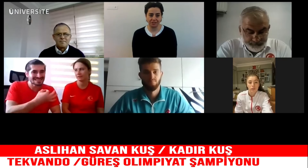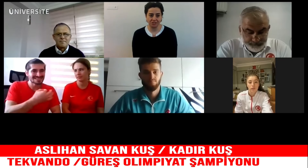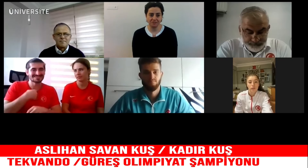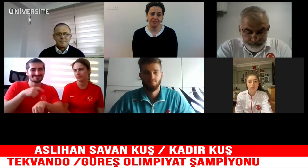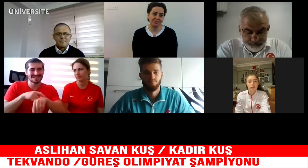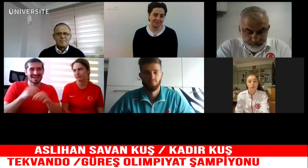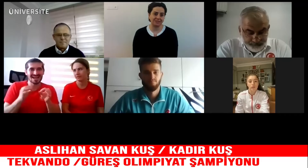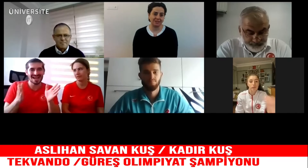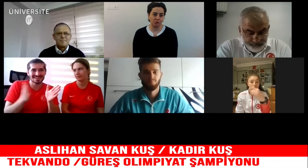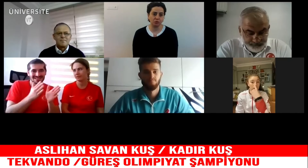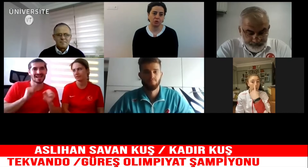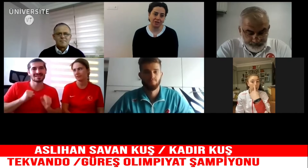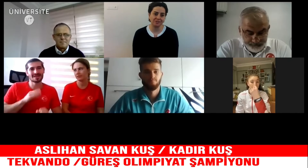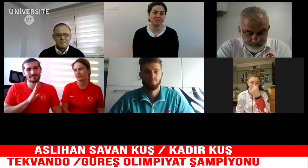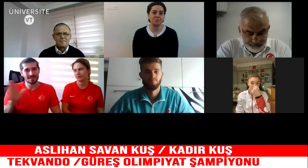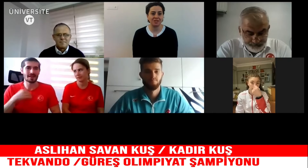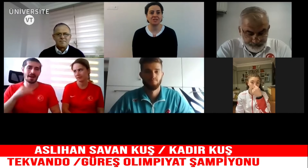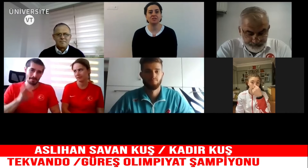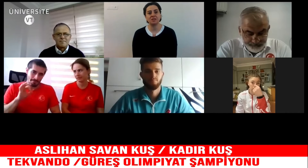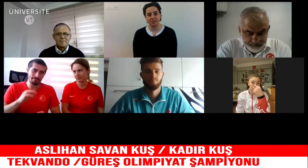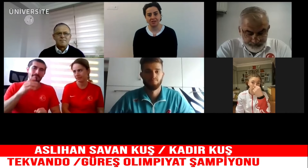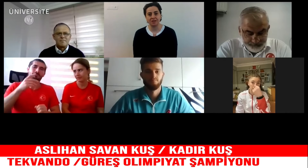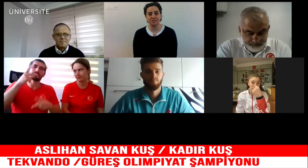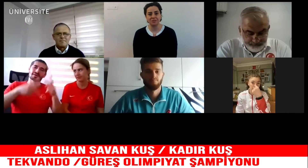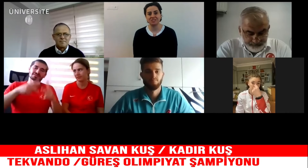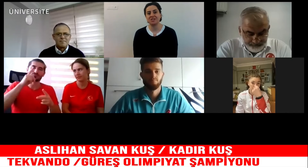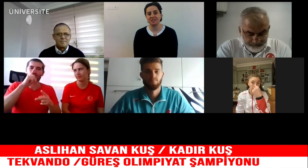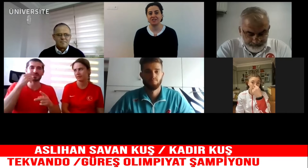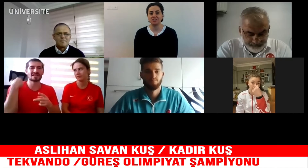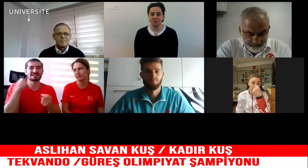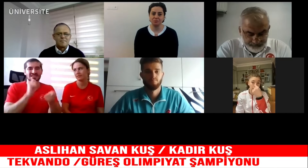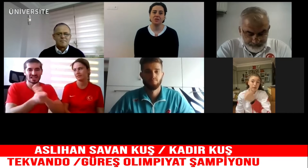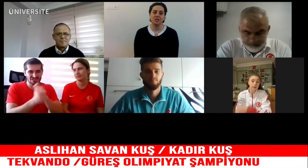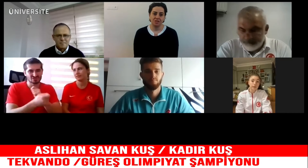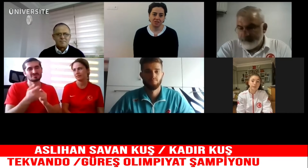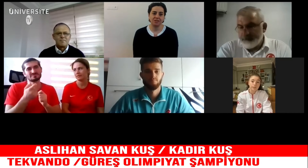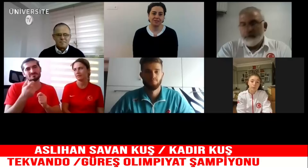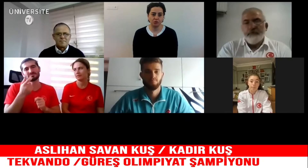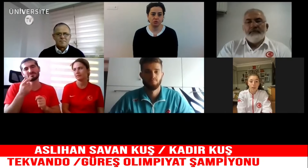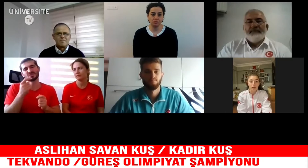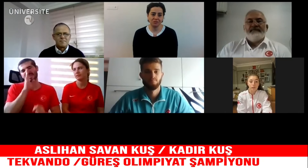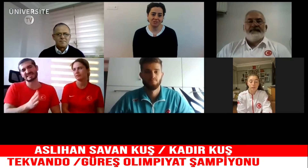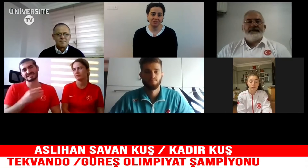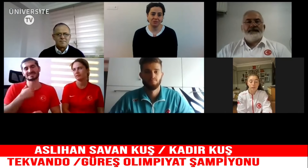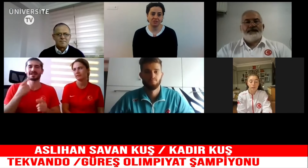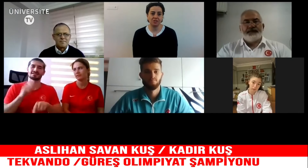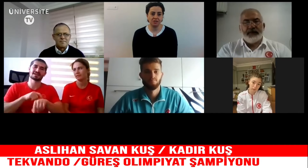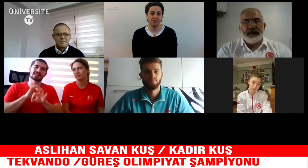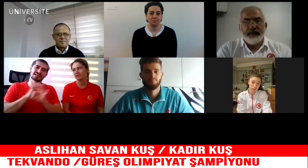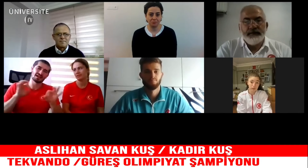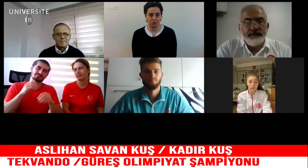çok anlayışlı ve izniyle, onun toleransıyla bazen antrenmanlar için erken çıkıp gidiyordum. Şimdi yeni